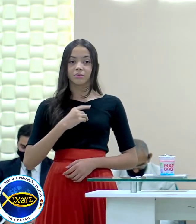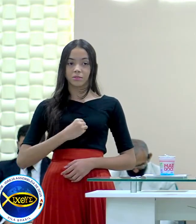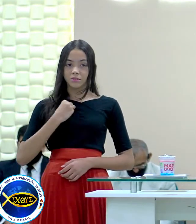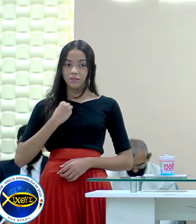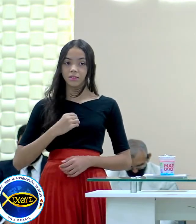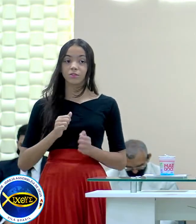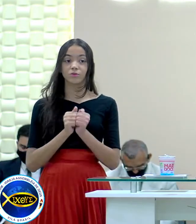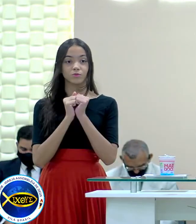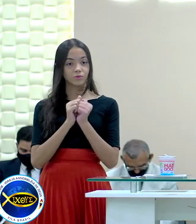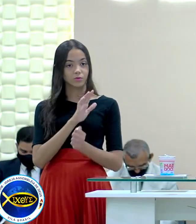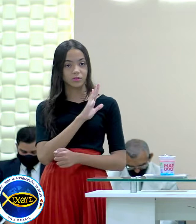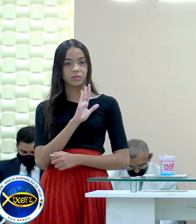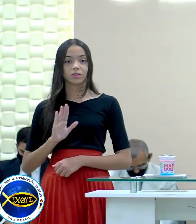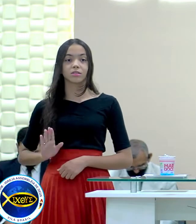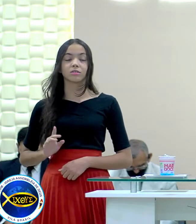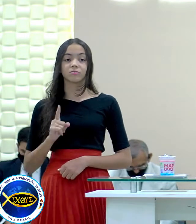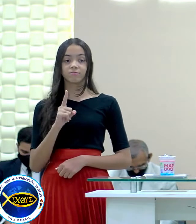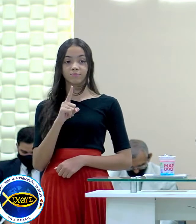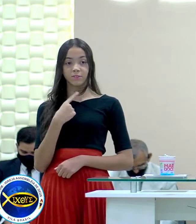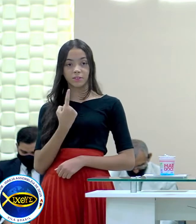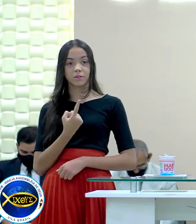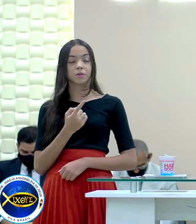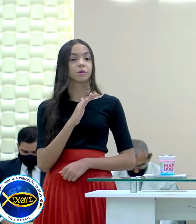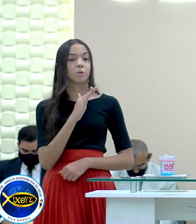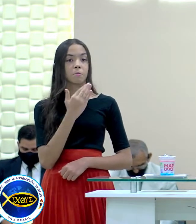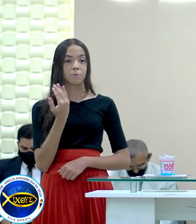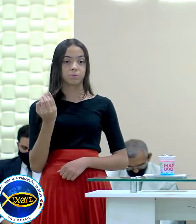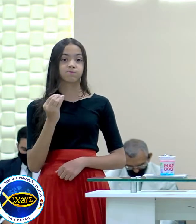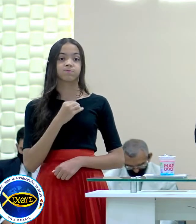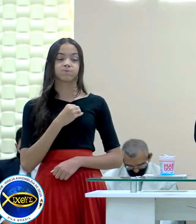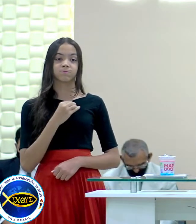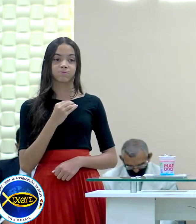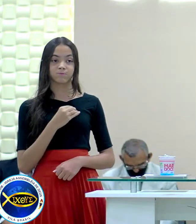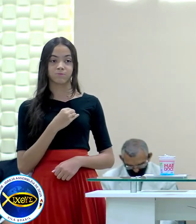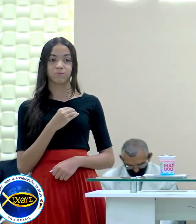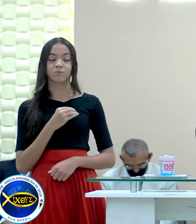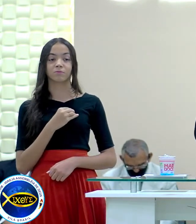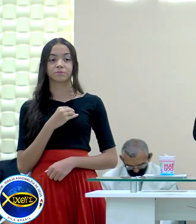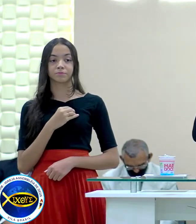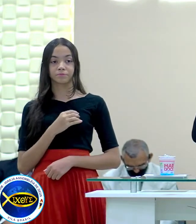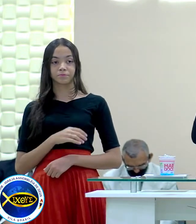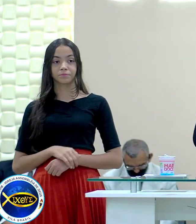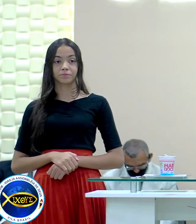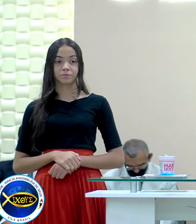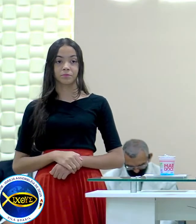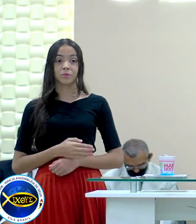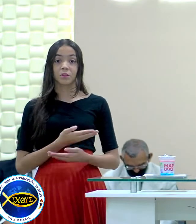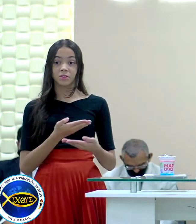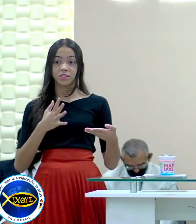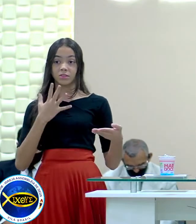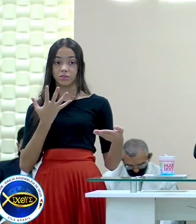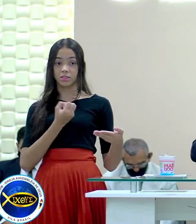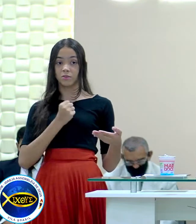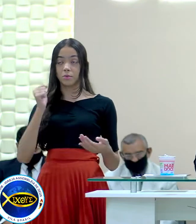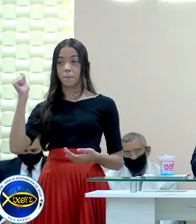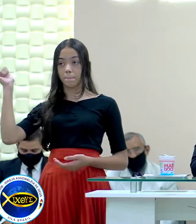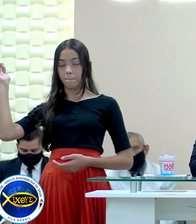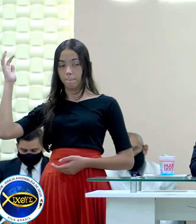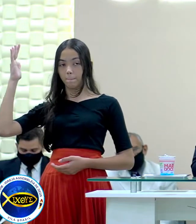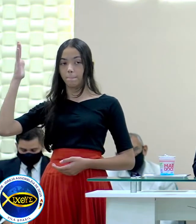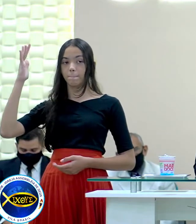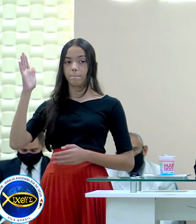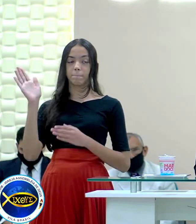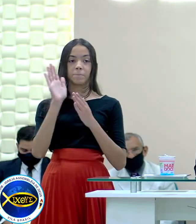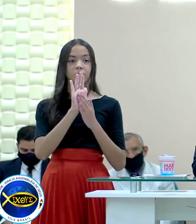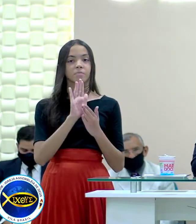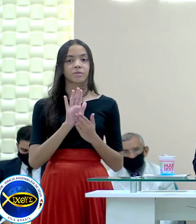quando ainda estavam mortos em transgressões. Pela graça vocês são salvos, louvado seja o santo nome